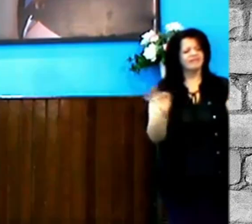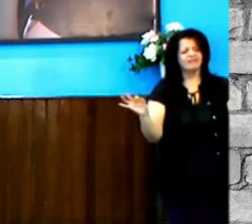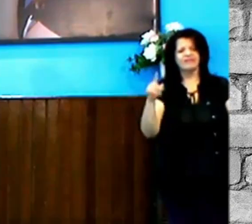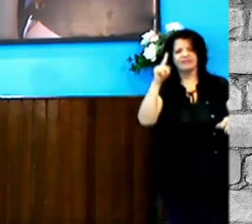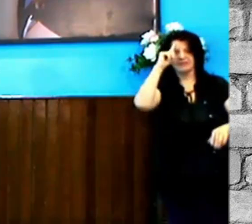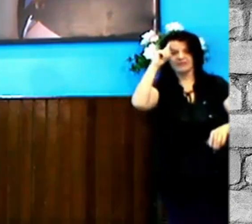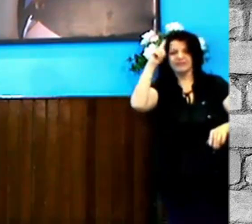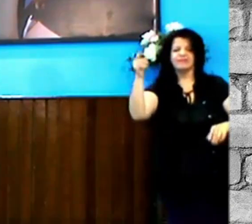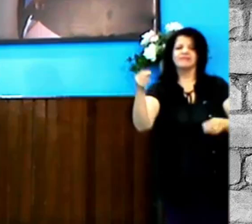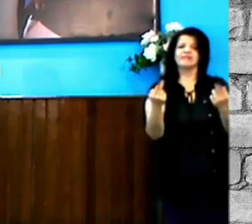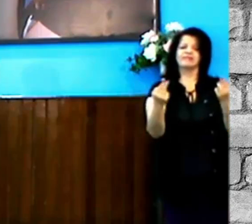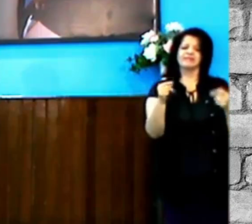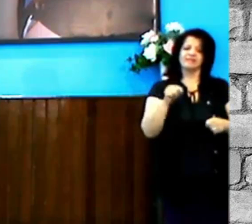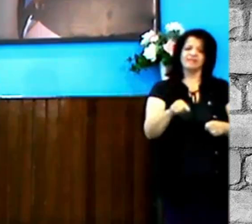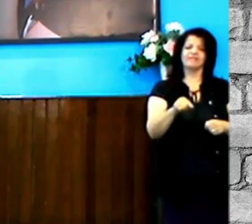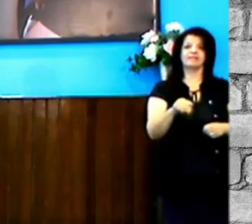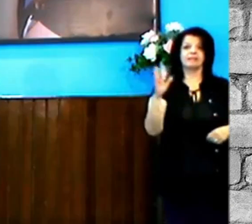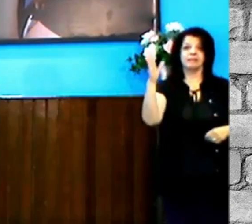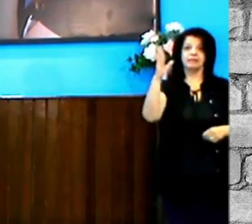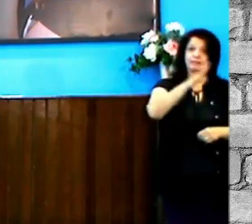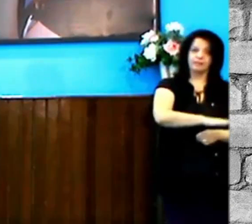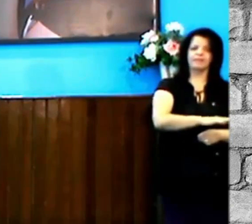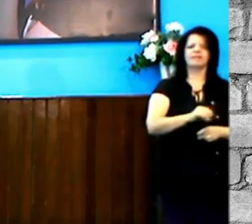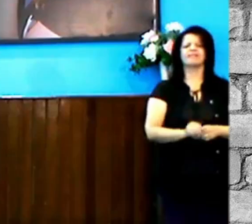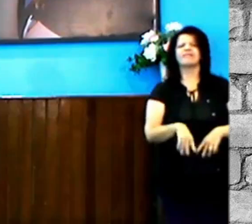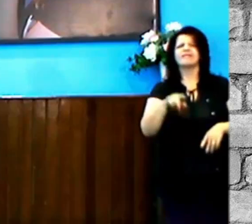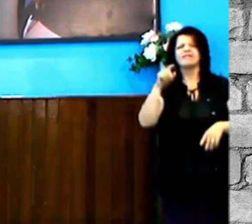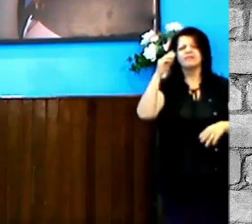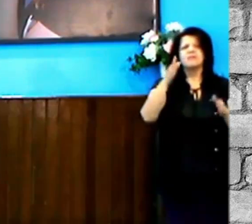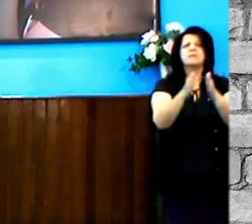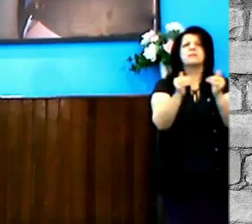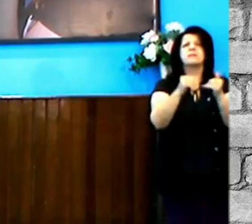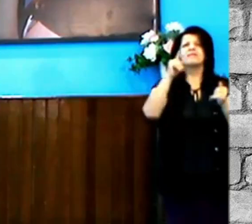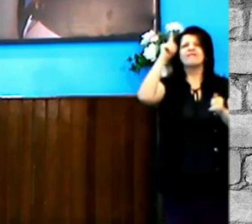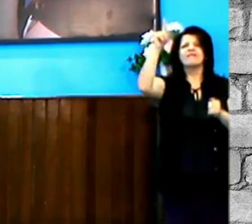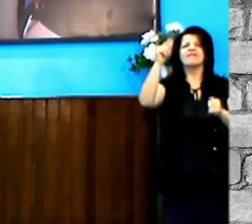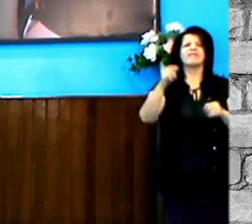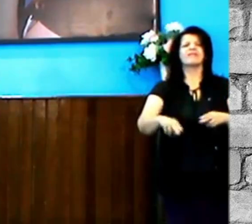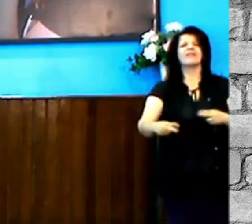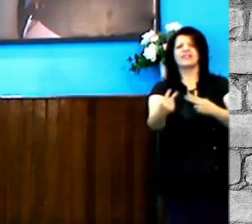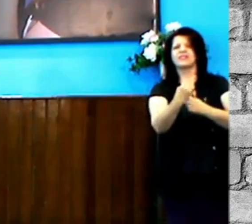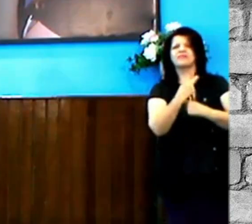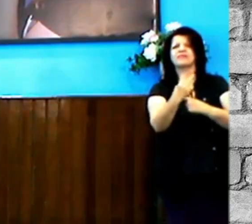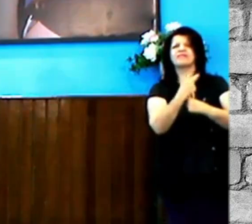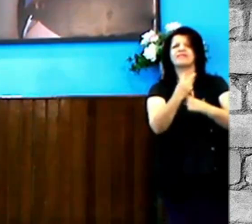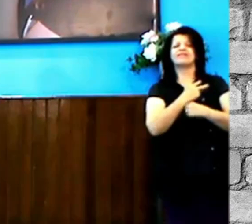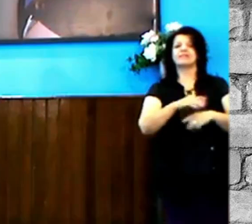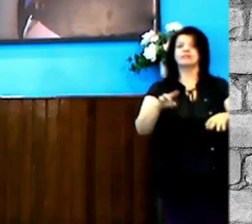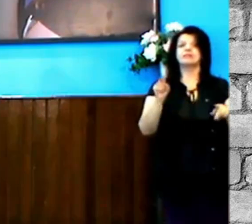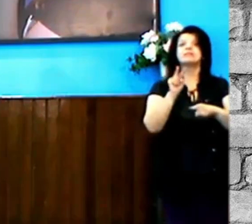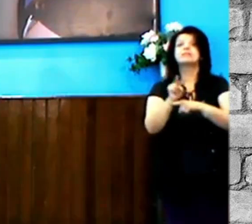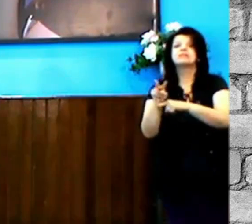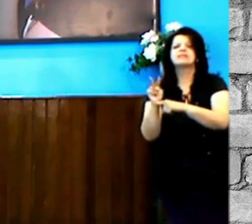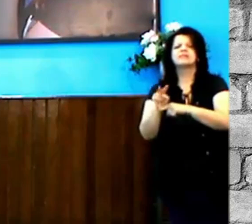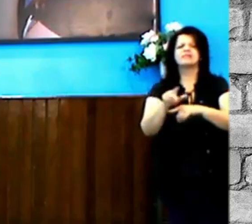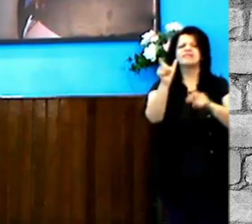Deus pedindo que Ele nos proteja, nos guarde aquelas pessoas que estão talvez trabalhando na área da saúde. Na nossa igreja